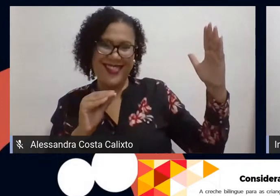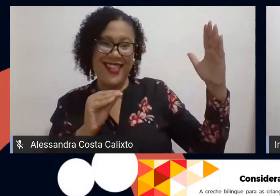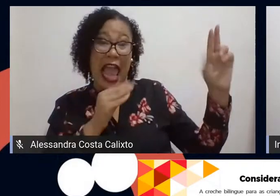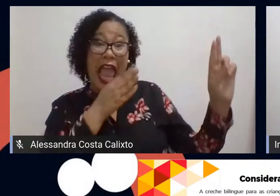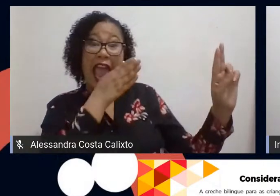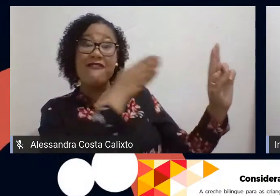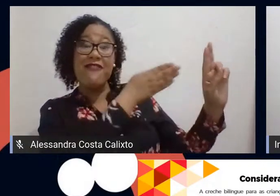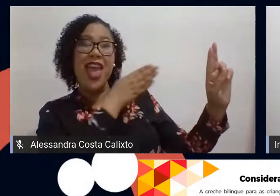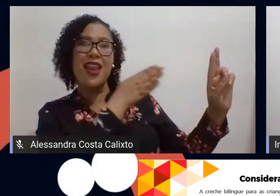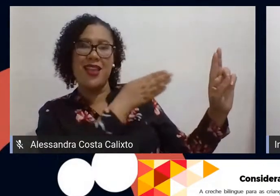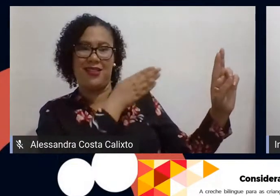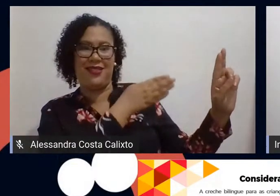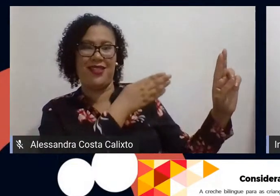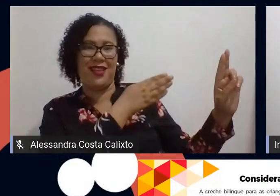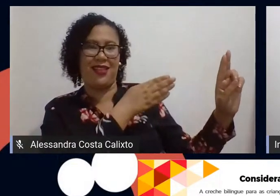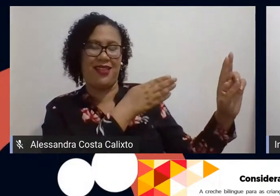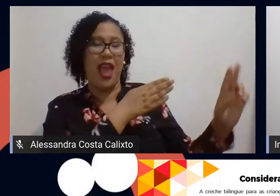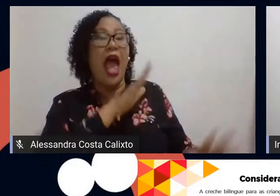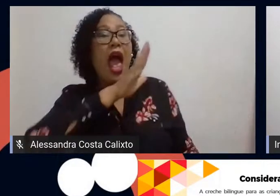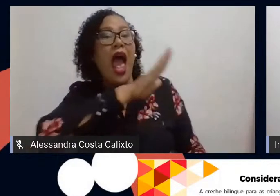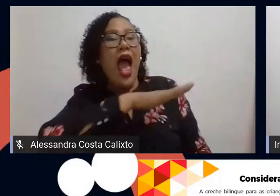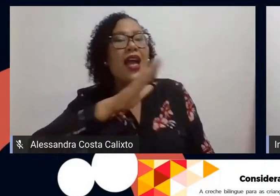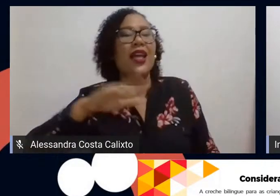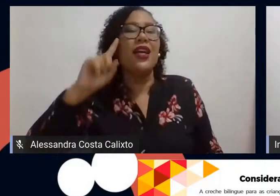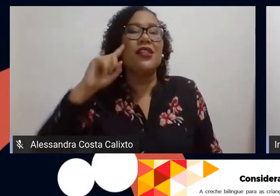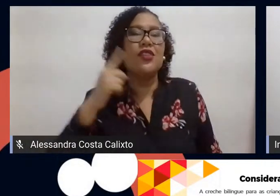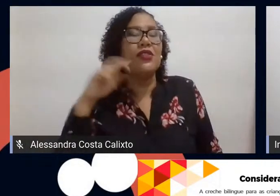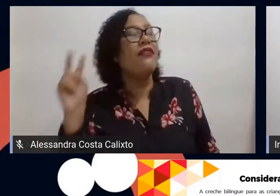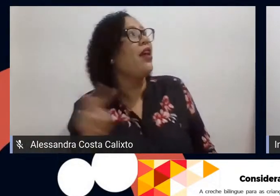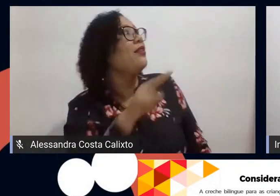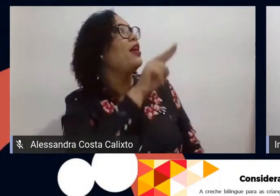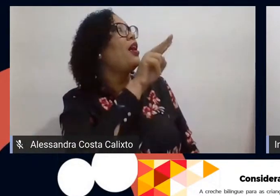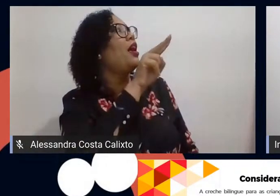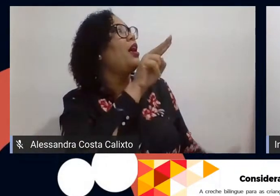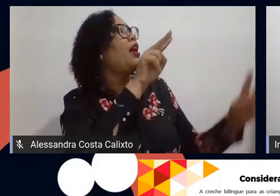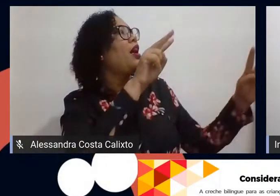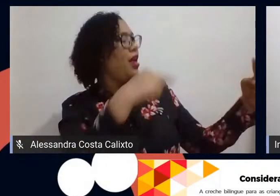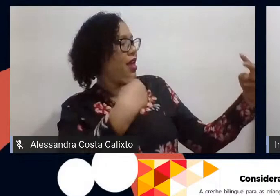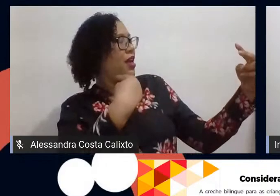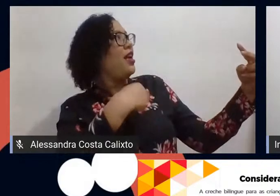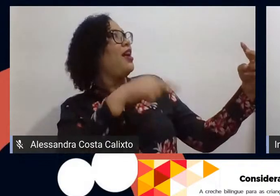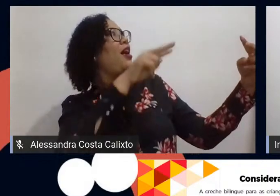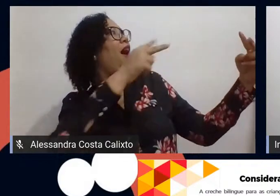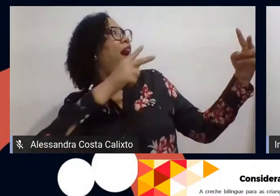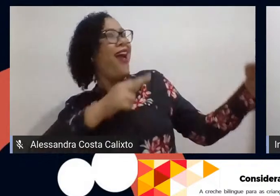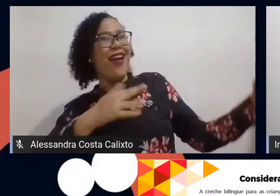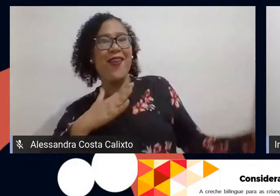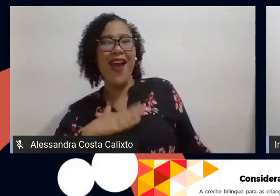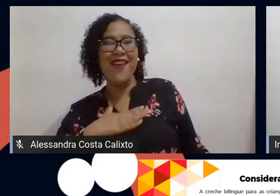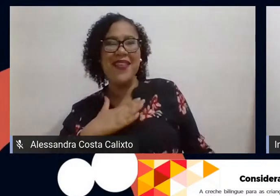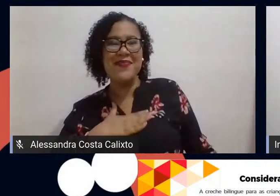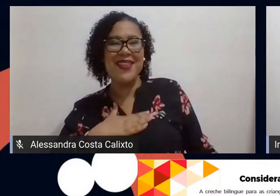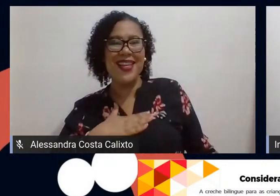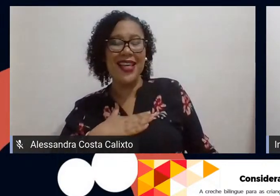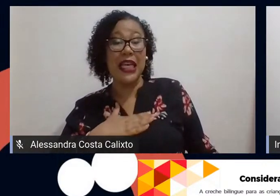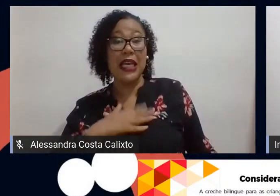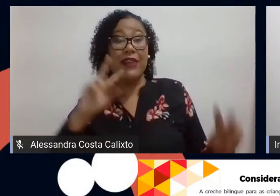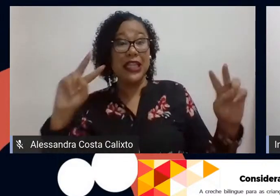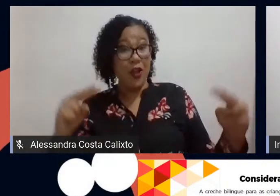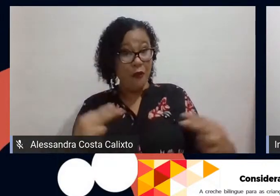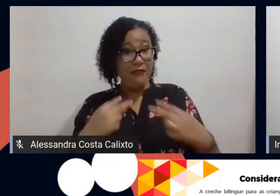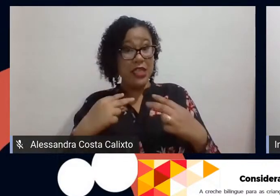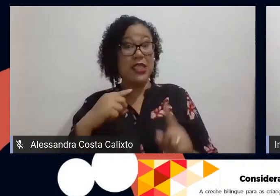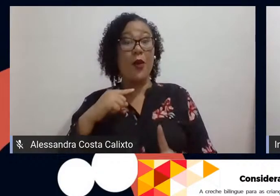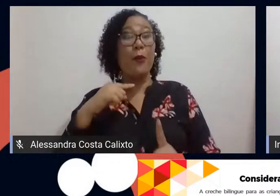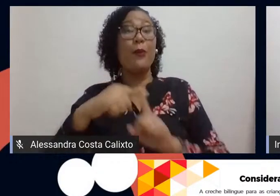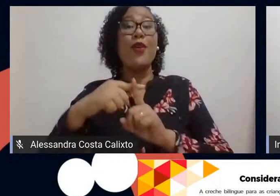verdade, eles vão servir como uma referência para essas crianças surdas para que eles possam se ver,